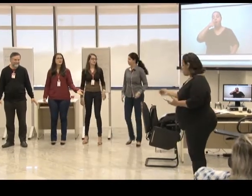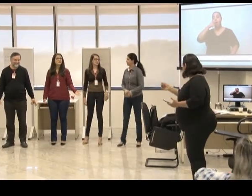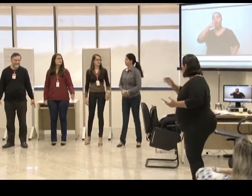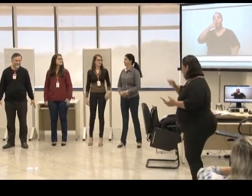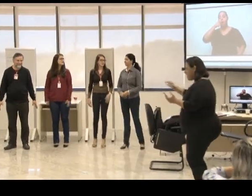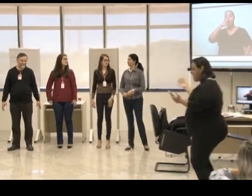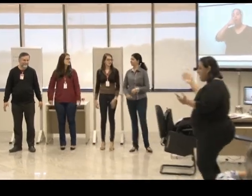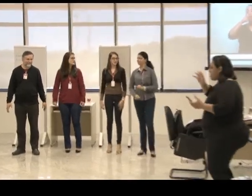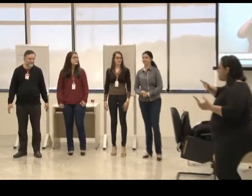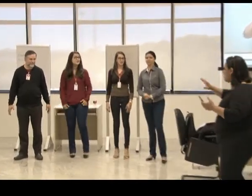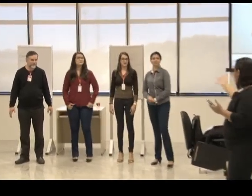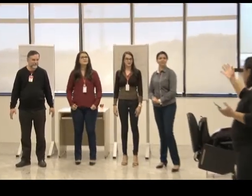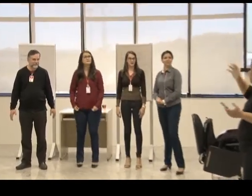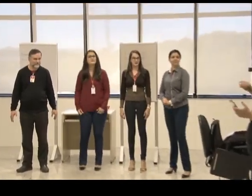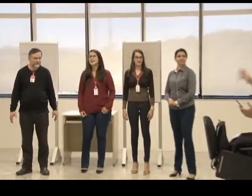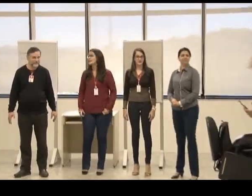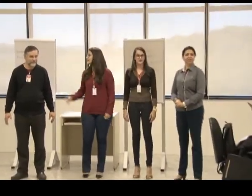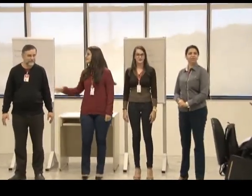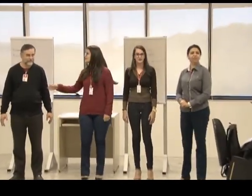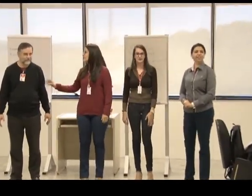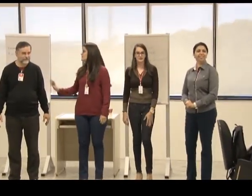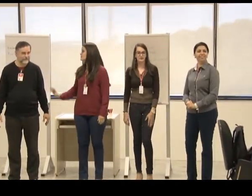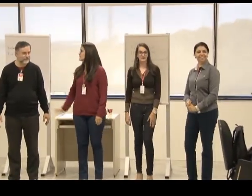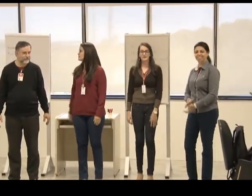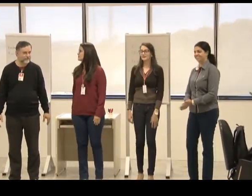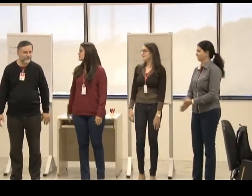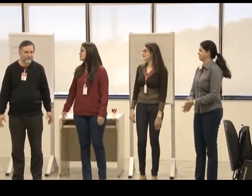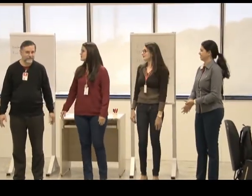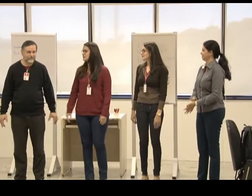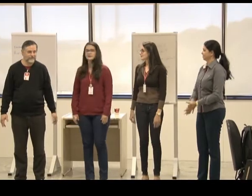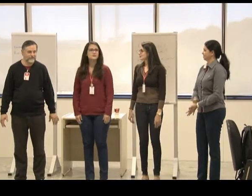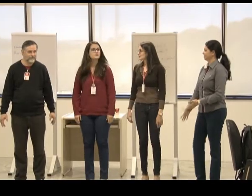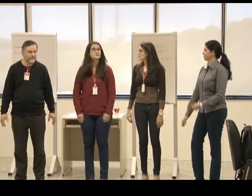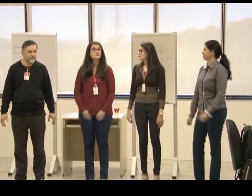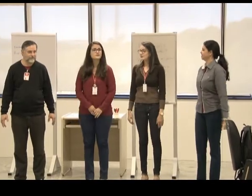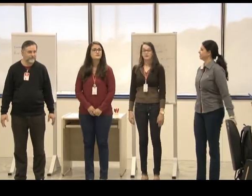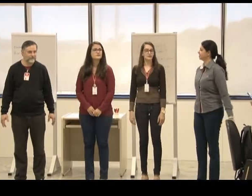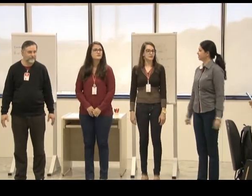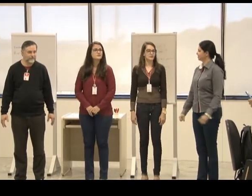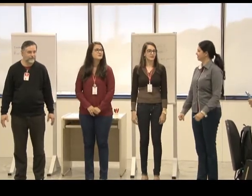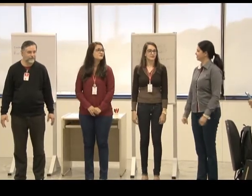vamos. É no. Isso. $1 assim e...